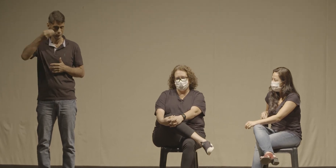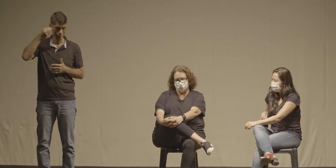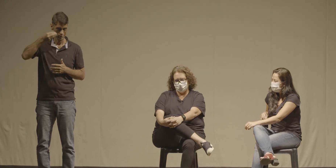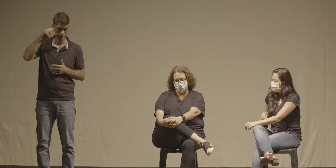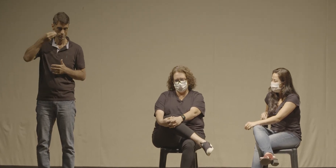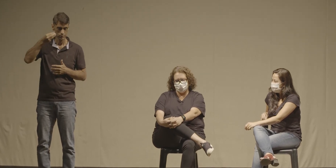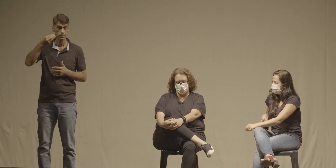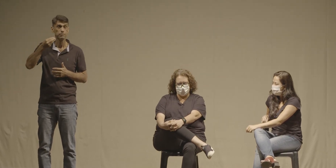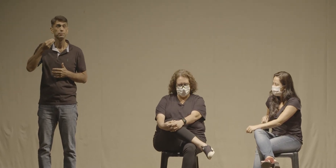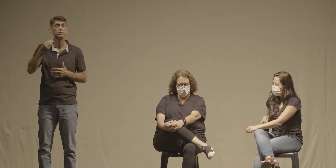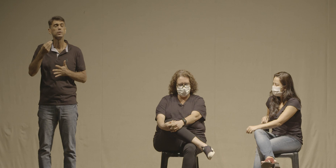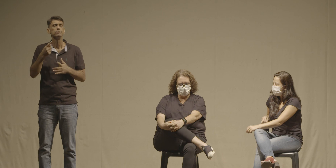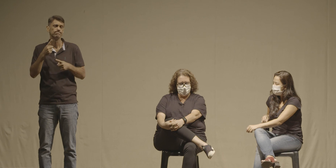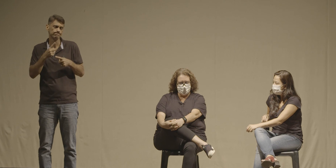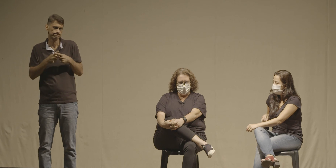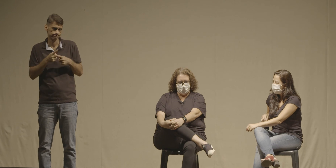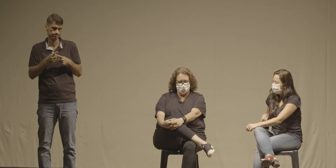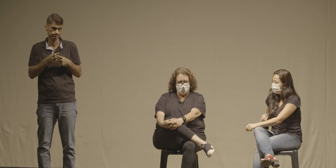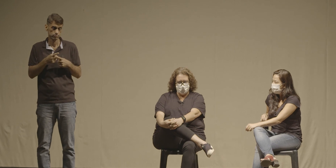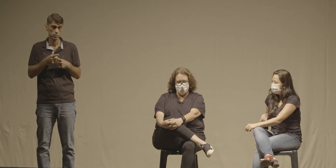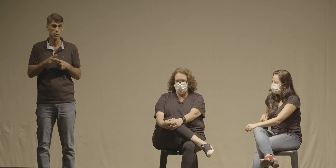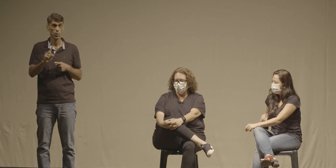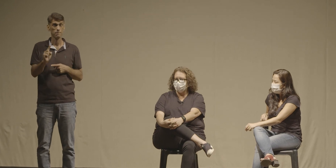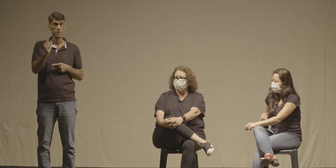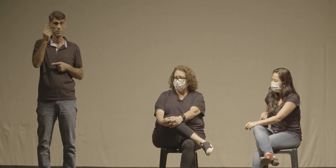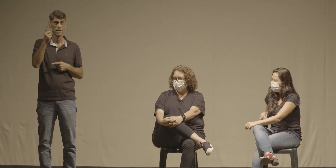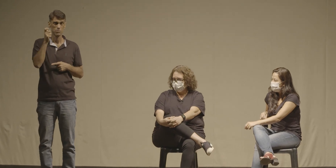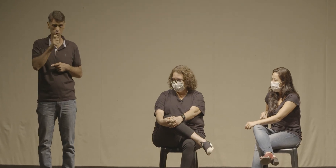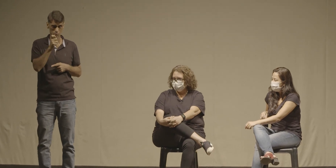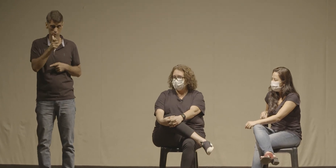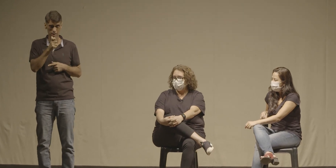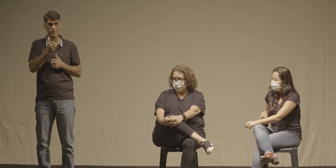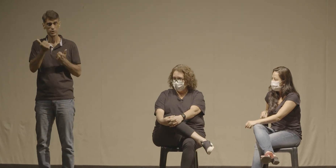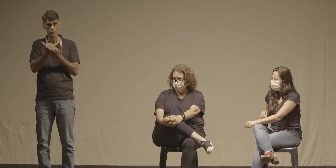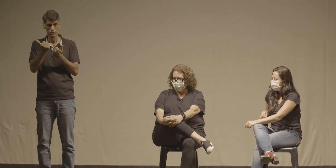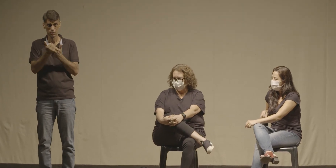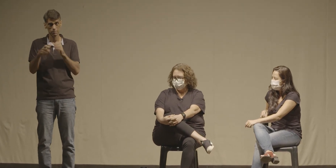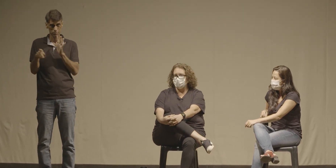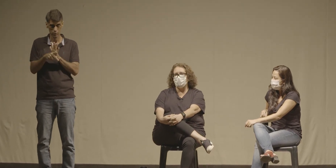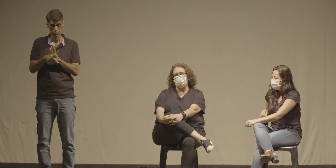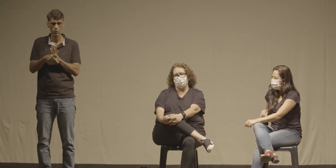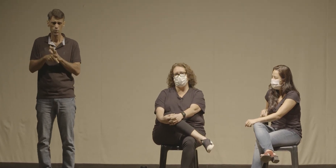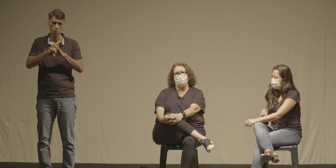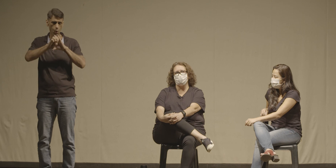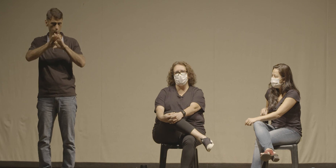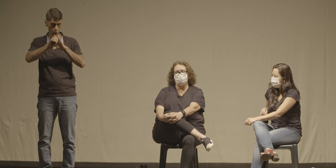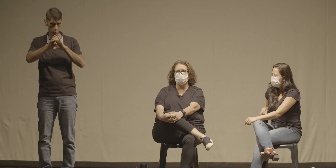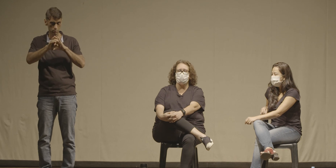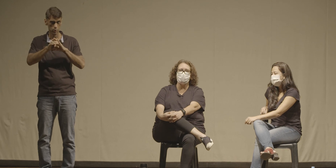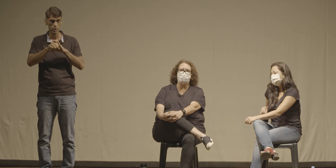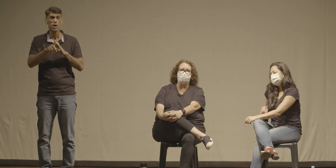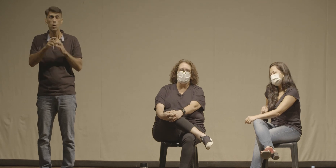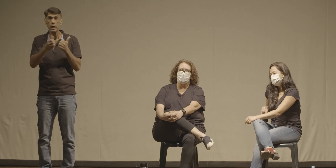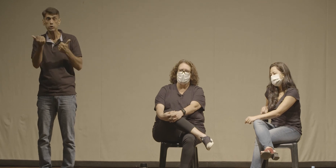experiência em relação a isso, porque eu fui a primeira mulher assistente de estúdio da TV Globo. Ou seja, o assistente